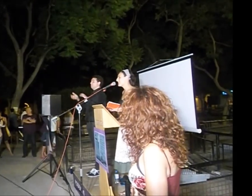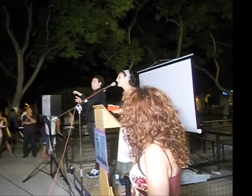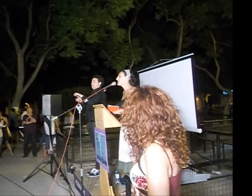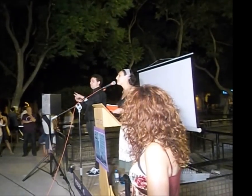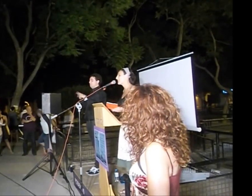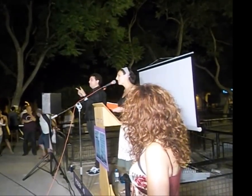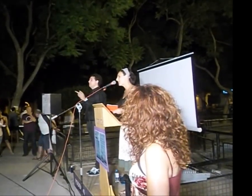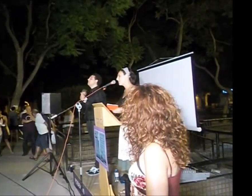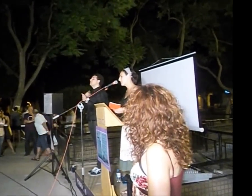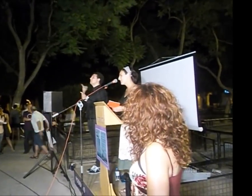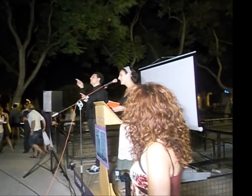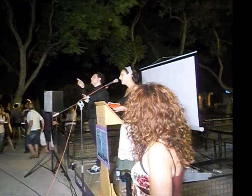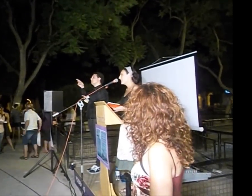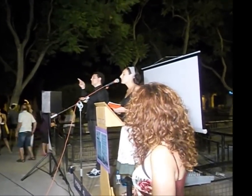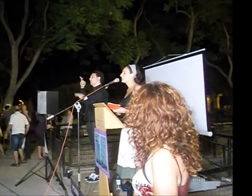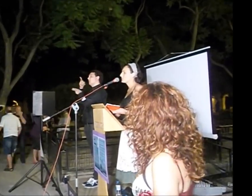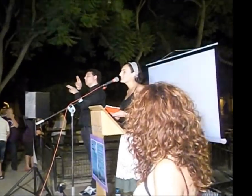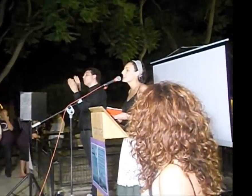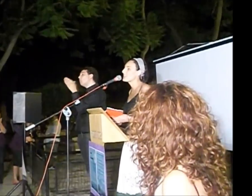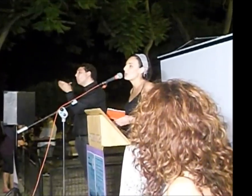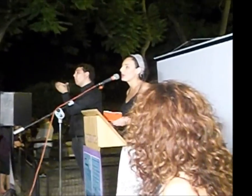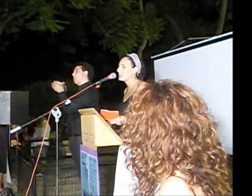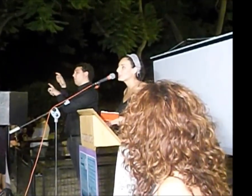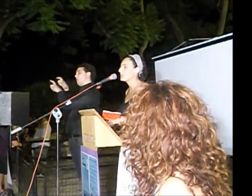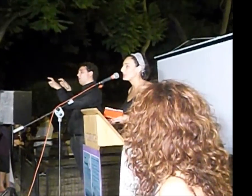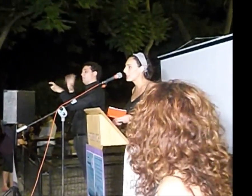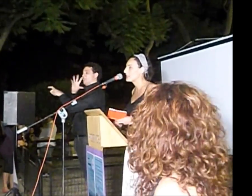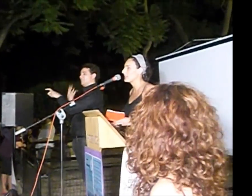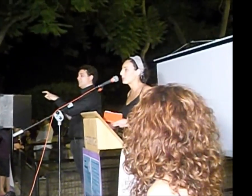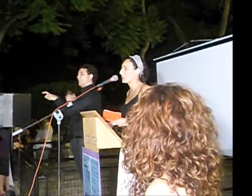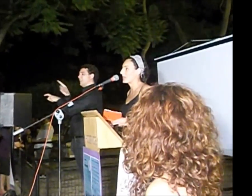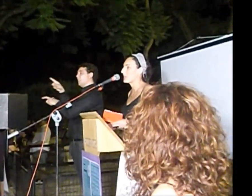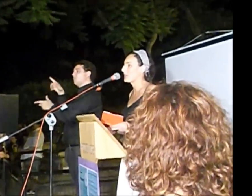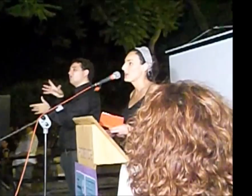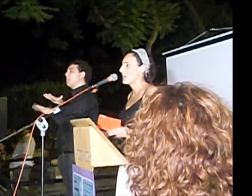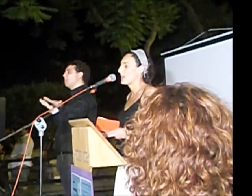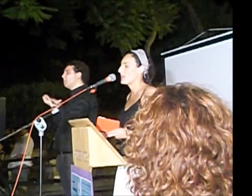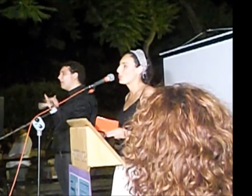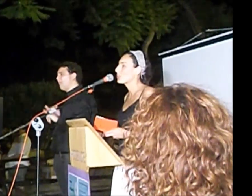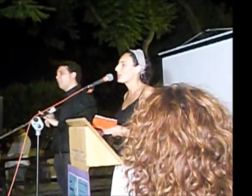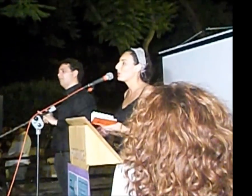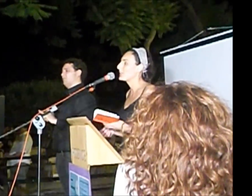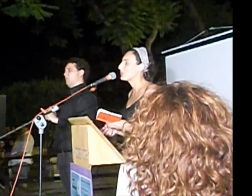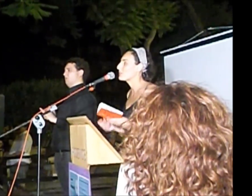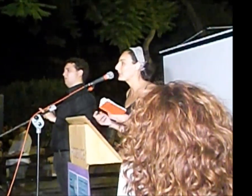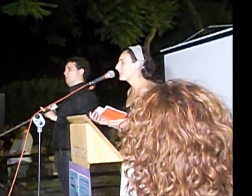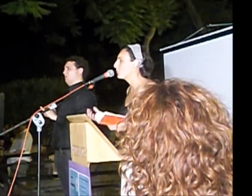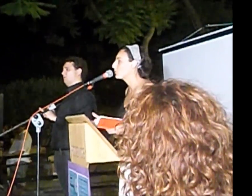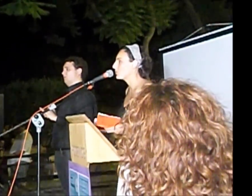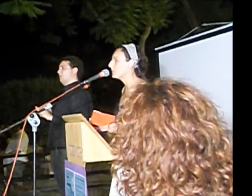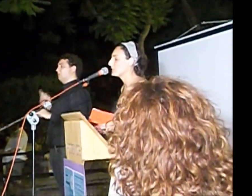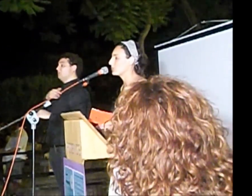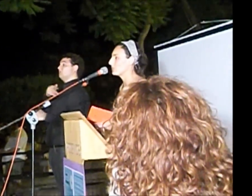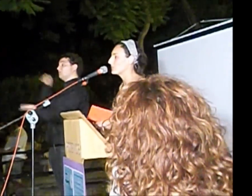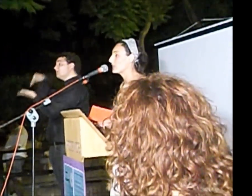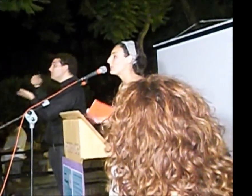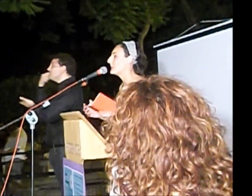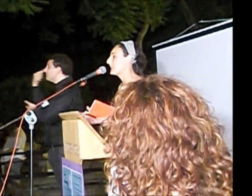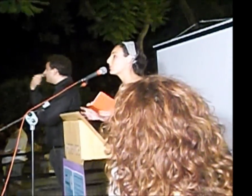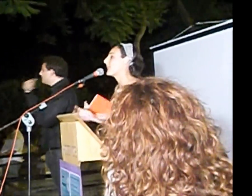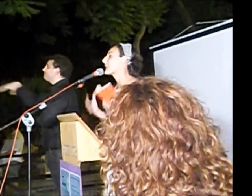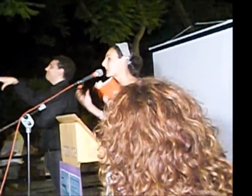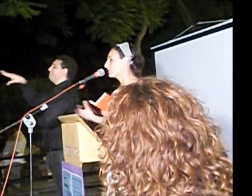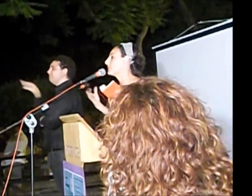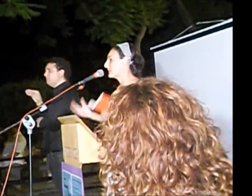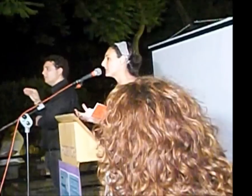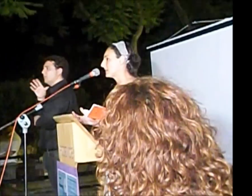palestino es tremendamente pacífico. Y cuando estás allí y lo ves, lo entiendes, porque yo creo que cualquier otra parte del mundo eso se